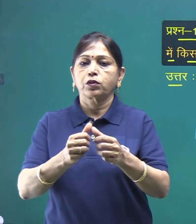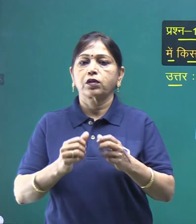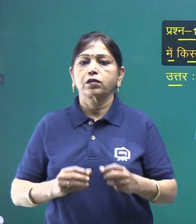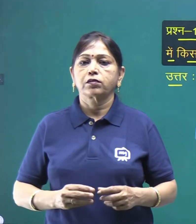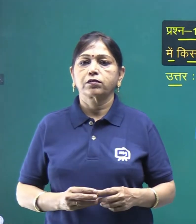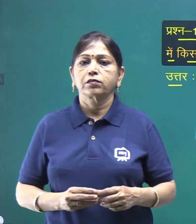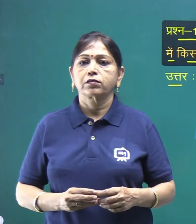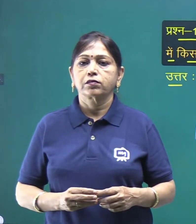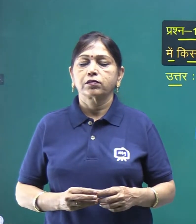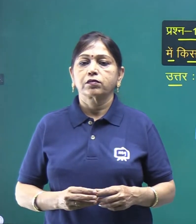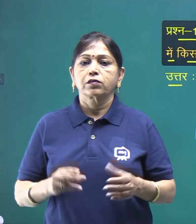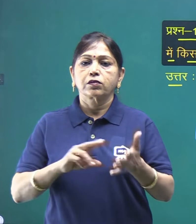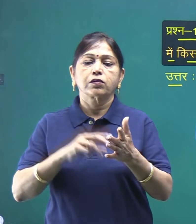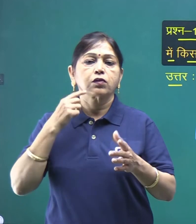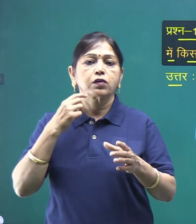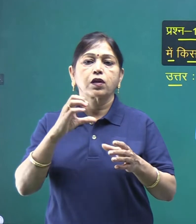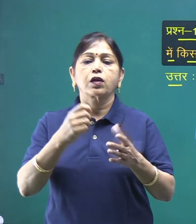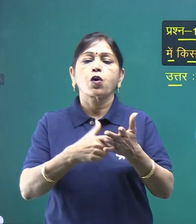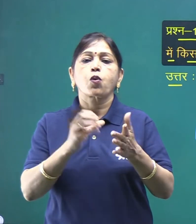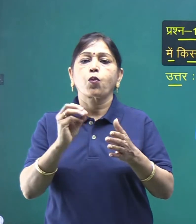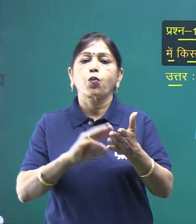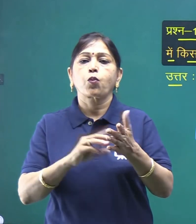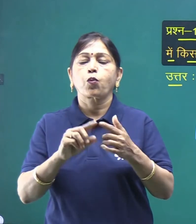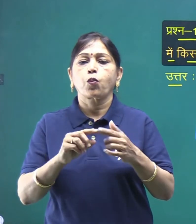उत्तर नाइक्रोम का।